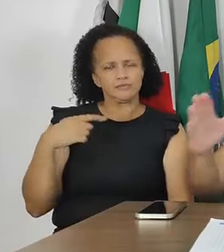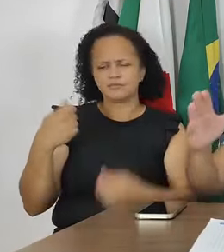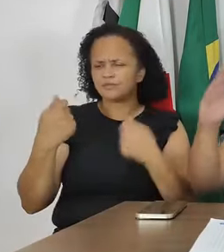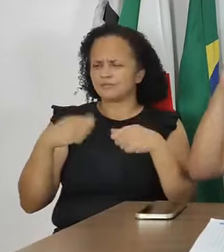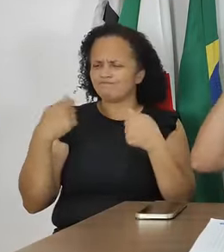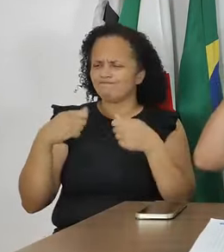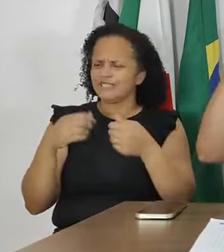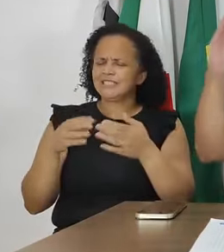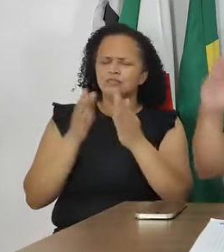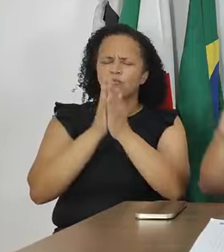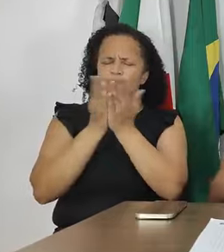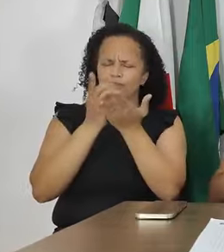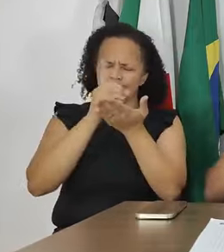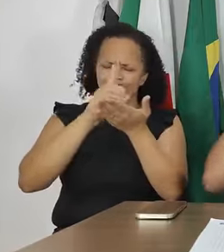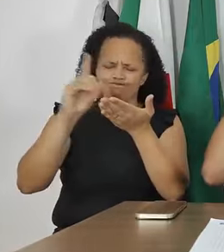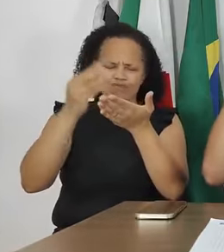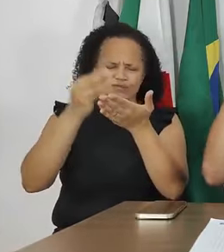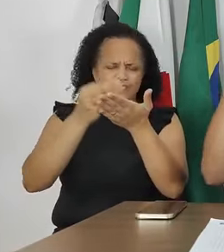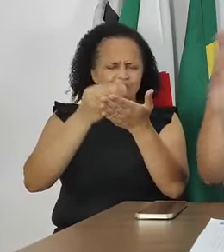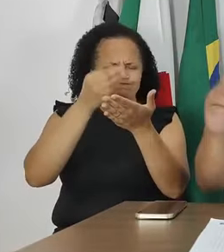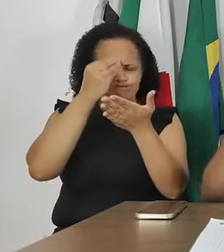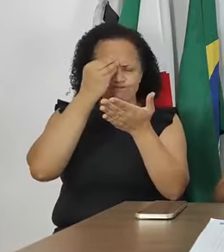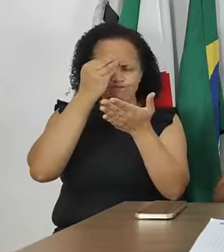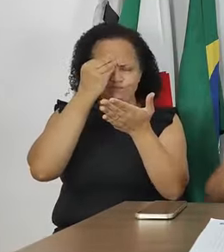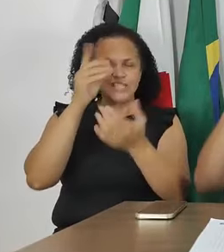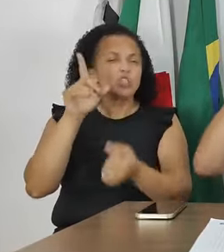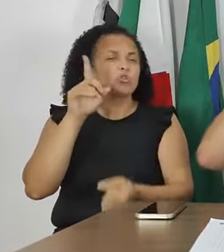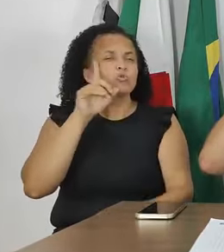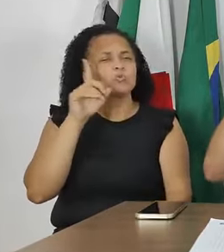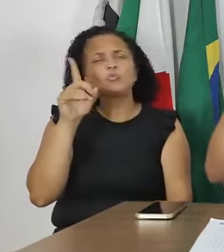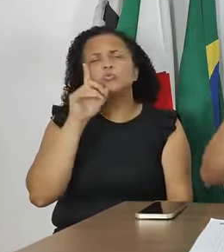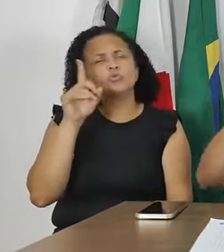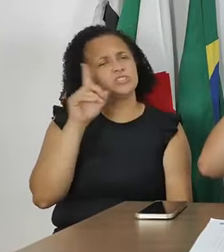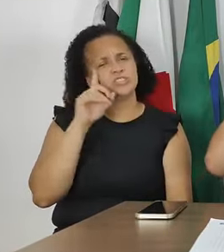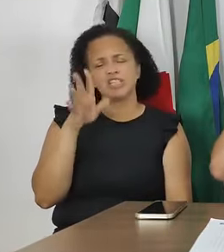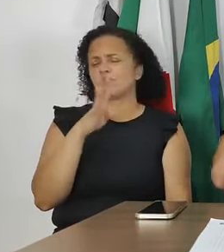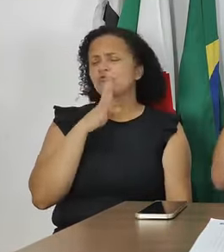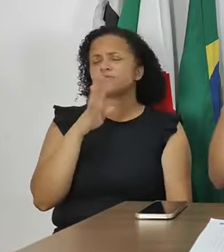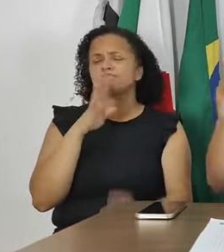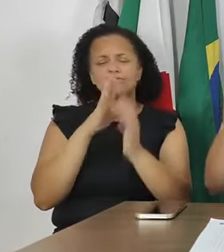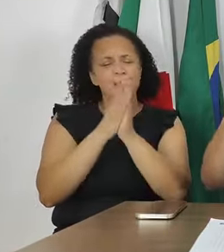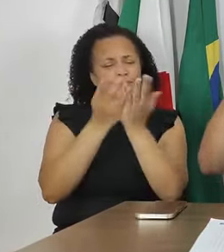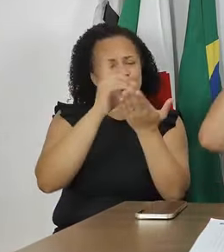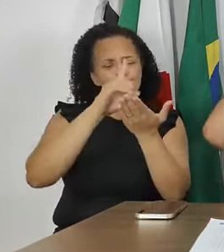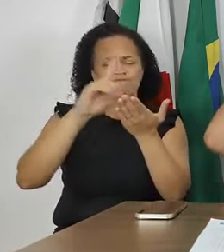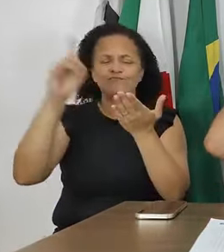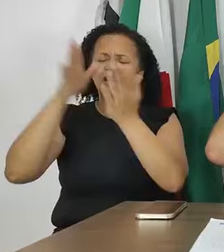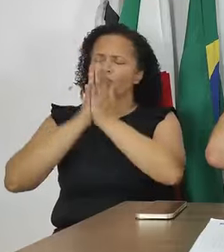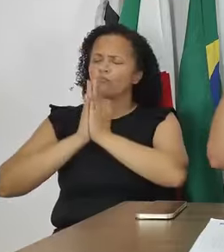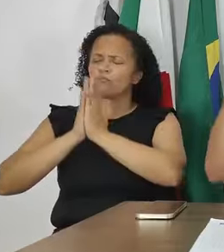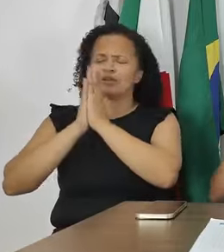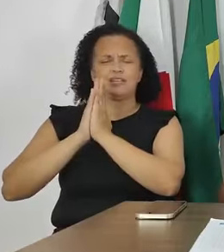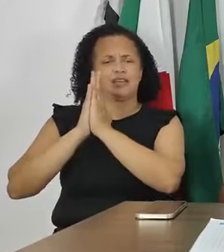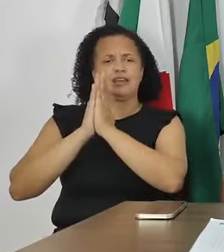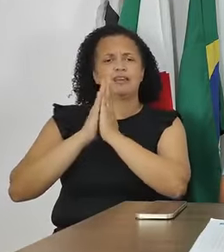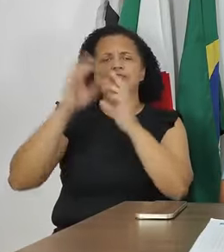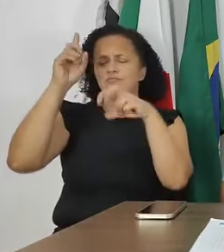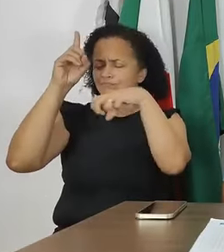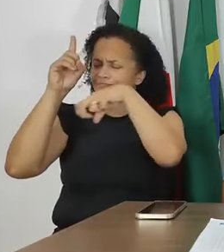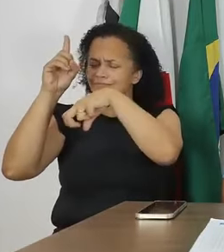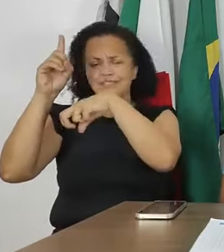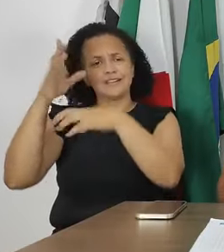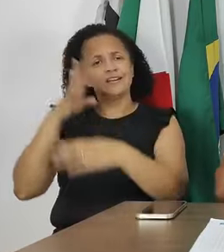meditação. Nós temos que meditar todos os dias, de forma diligente, quem é esse Deus que nós